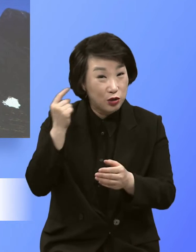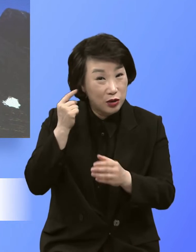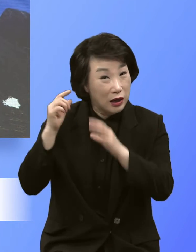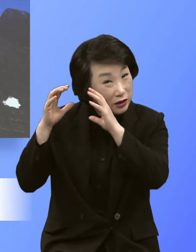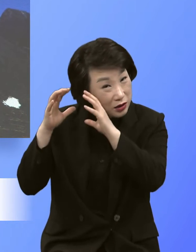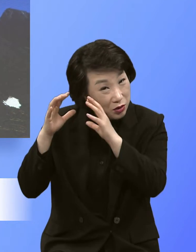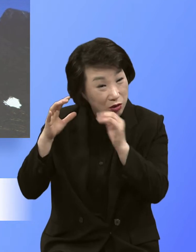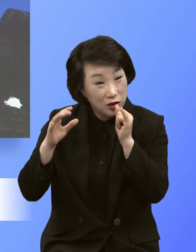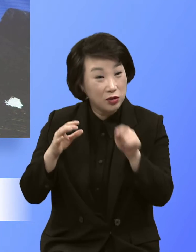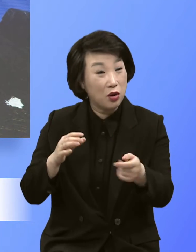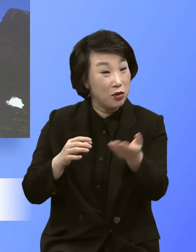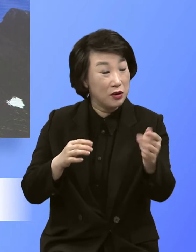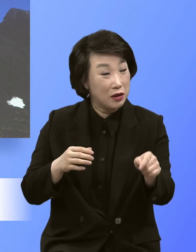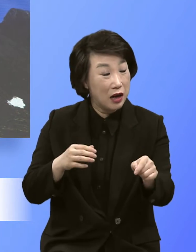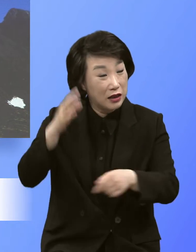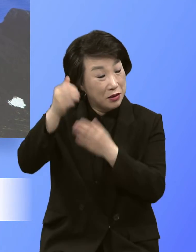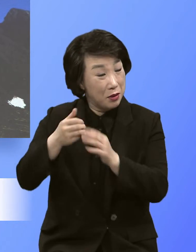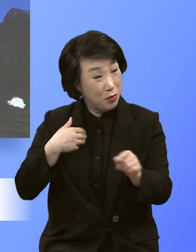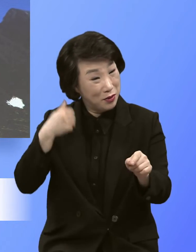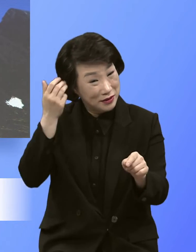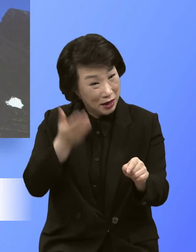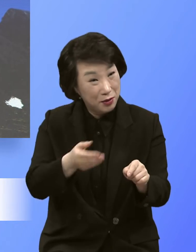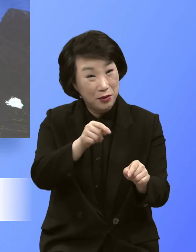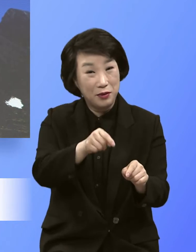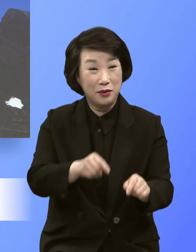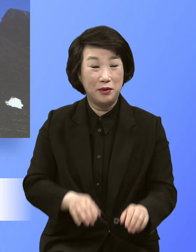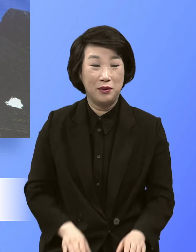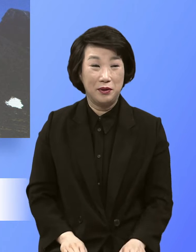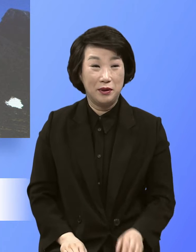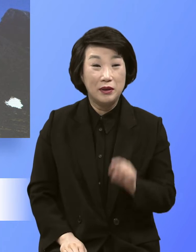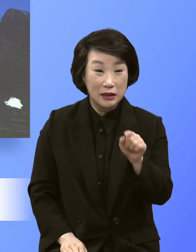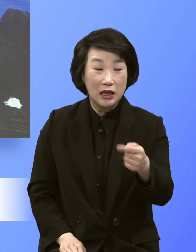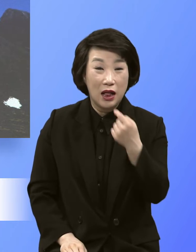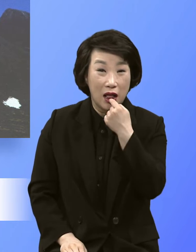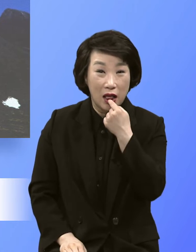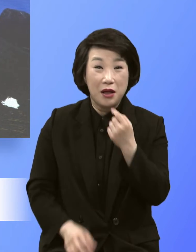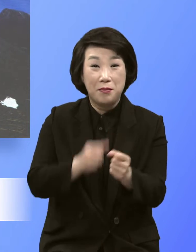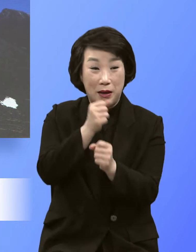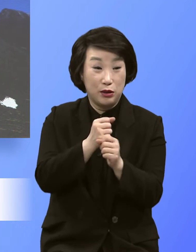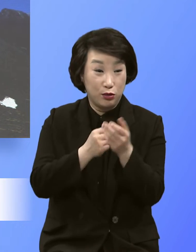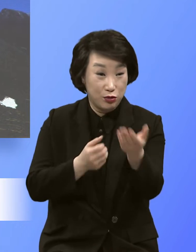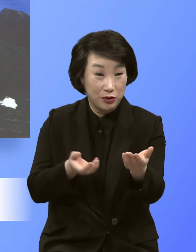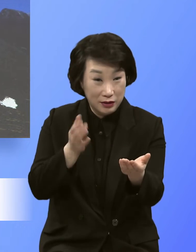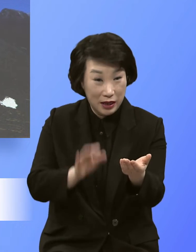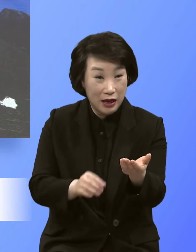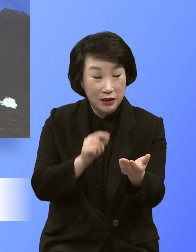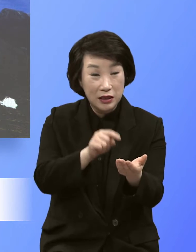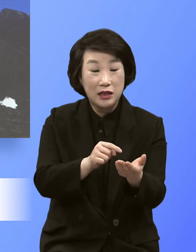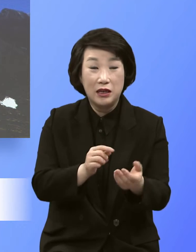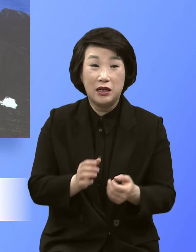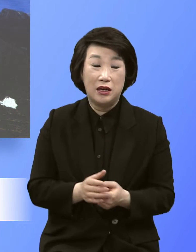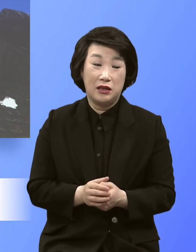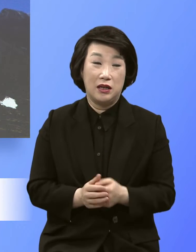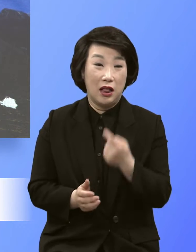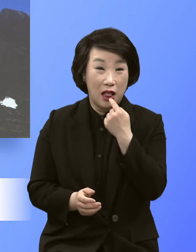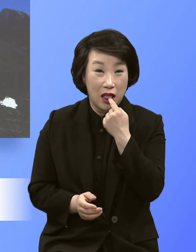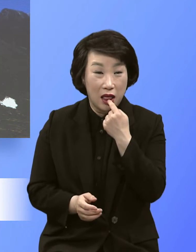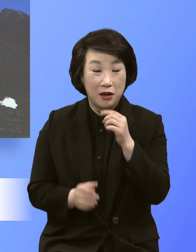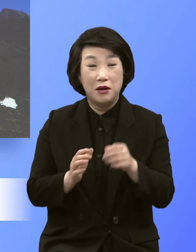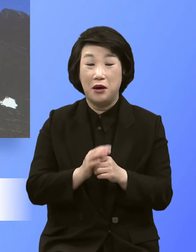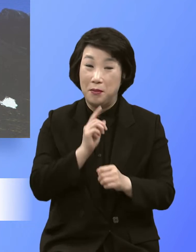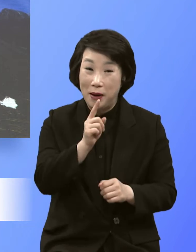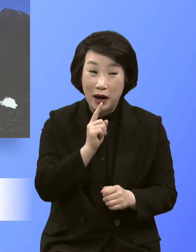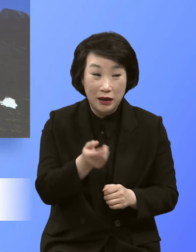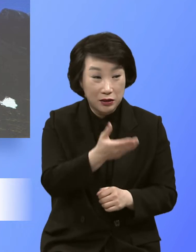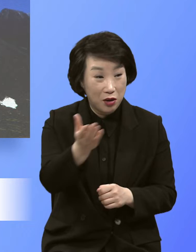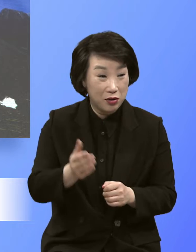귀가 듣는 것을 모르겠느냐? 내가 네 혀를 만들었는데 네가 혀가